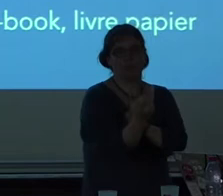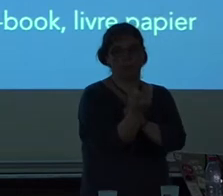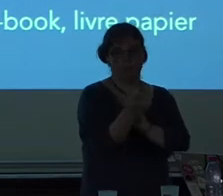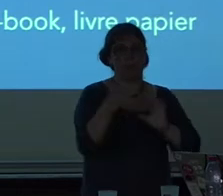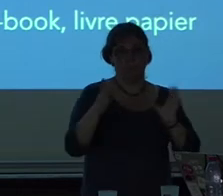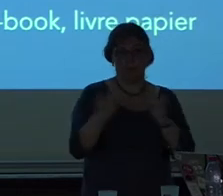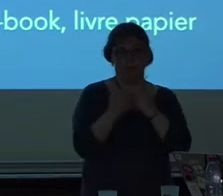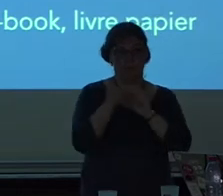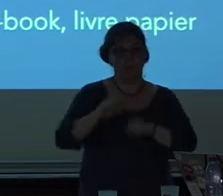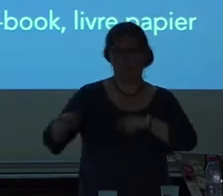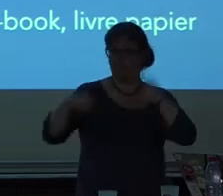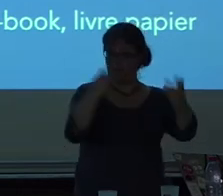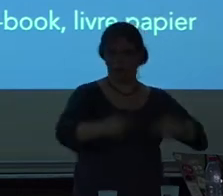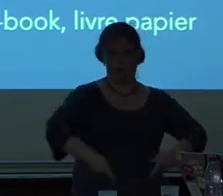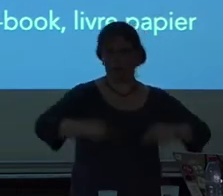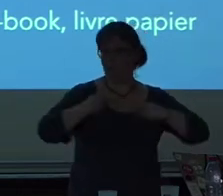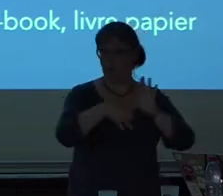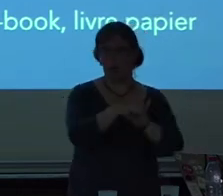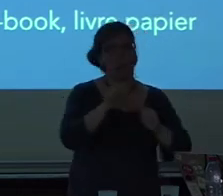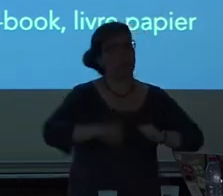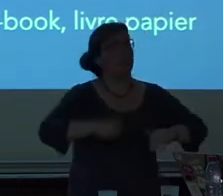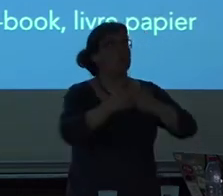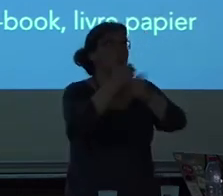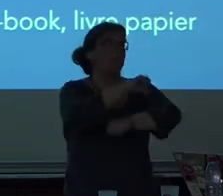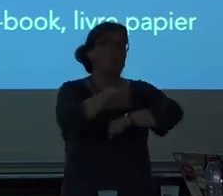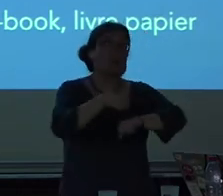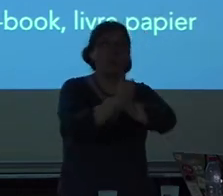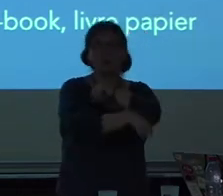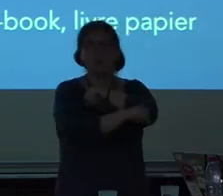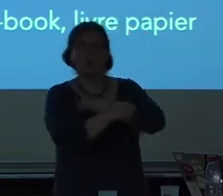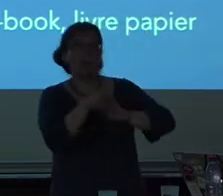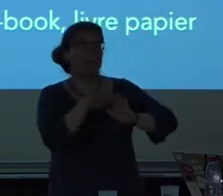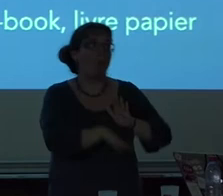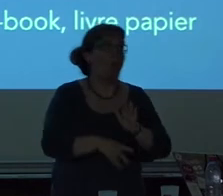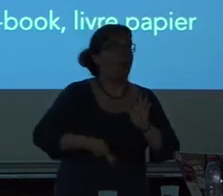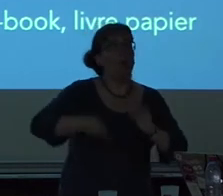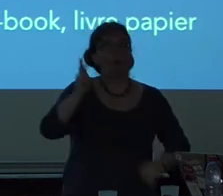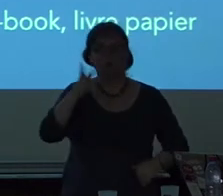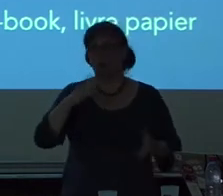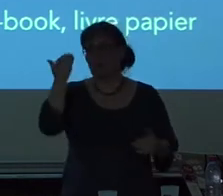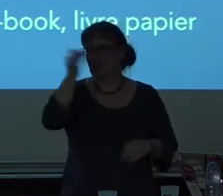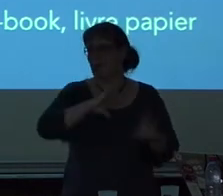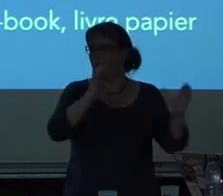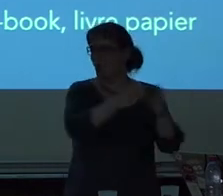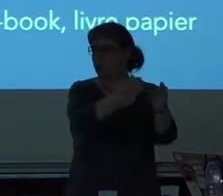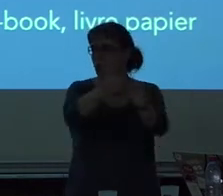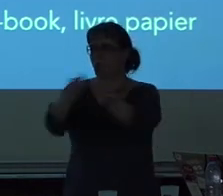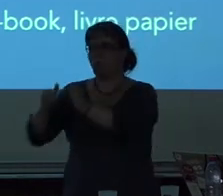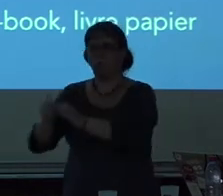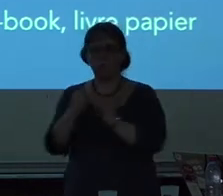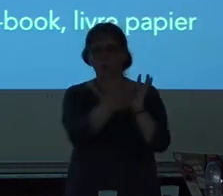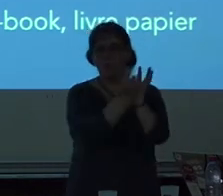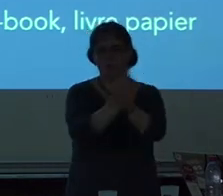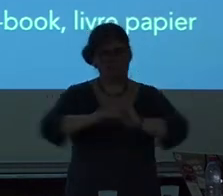des ateliers de code. Ça peut vous prendre une heure par semaine, un peu plus, un peu moins. Il y a plein de groupes meet-up qui existent et s'il